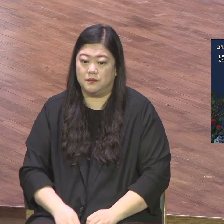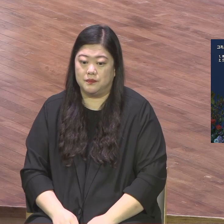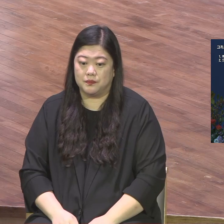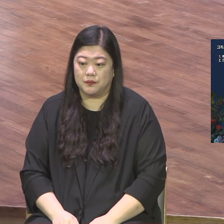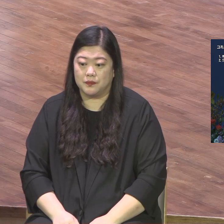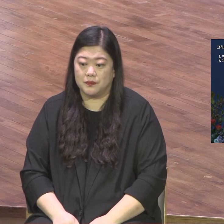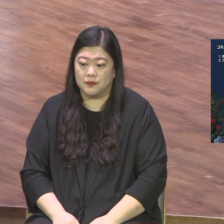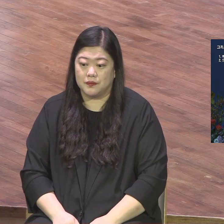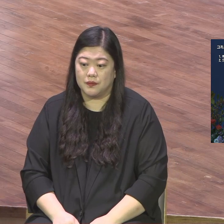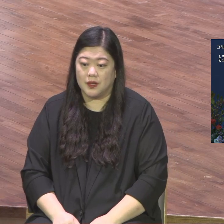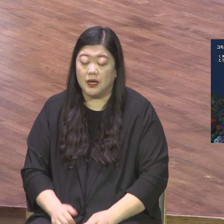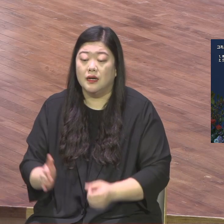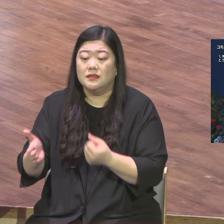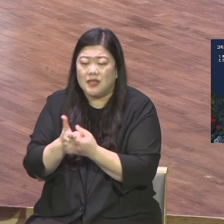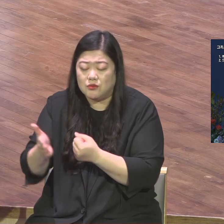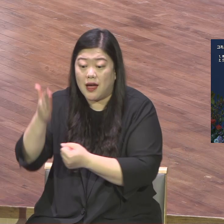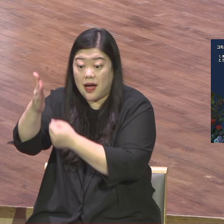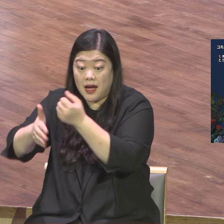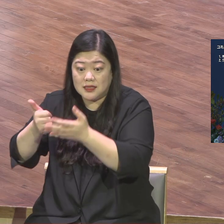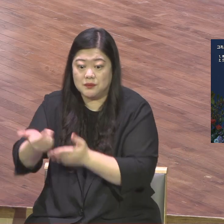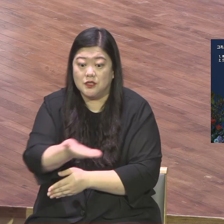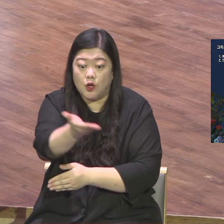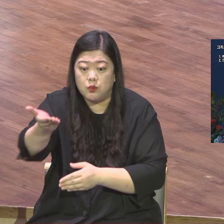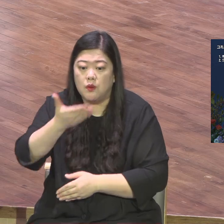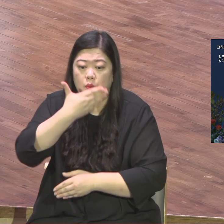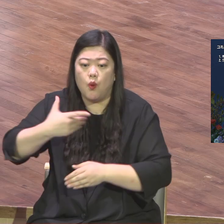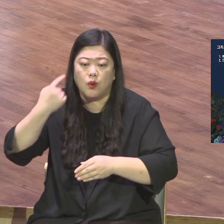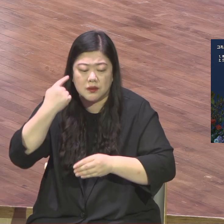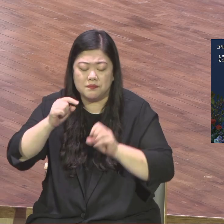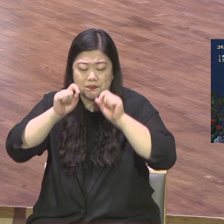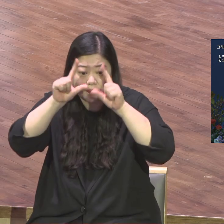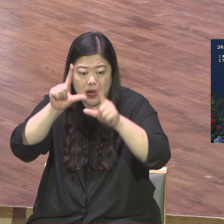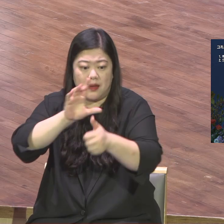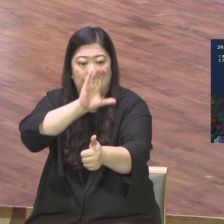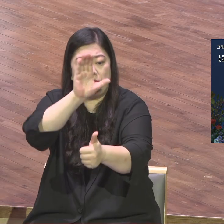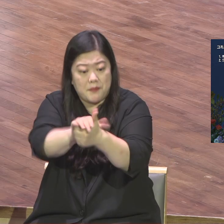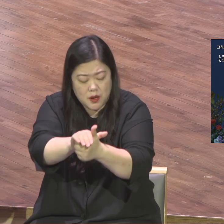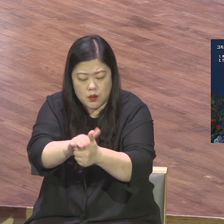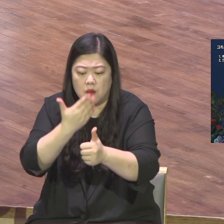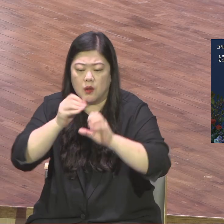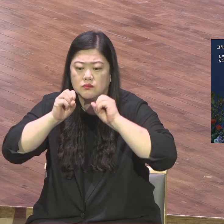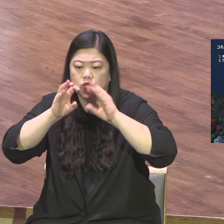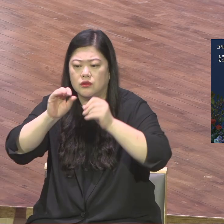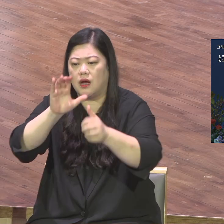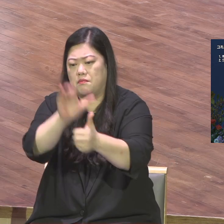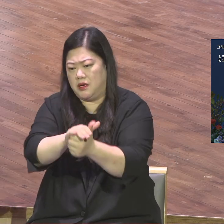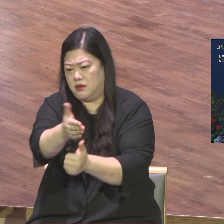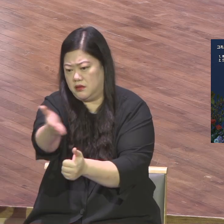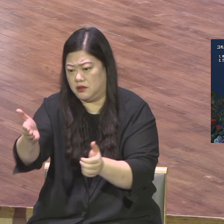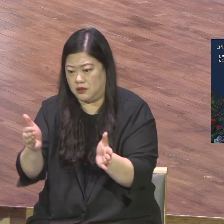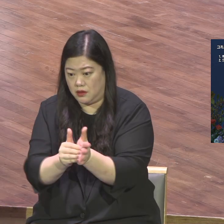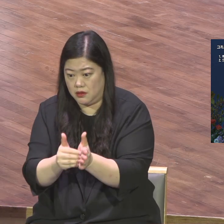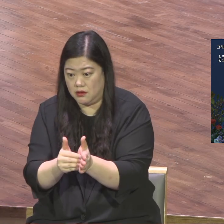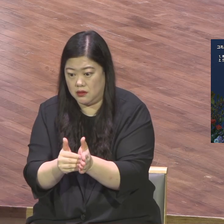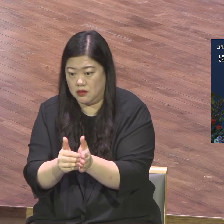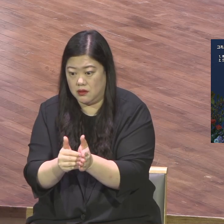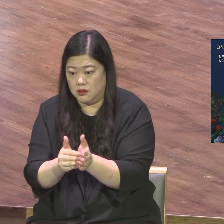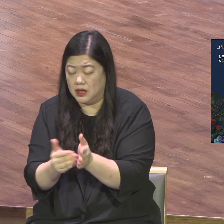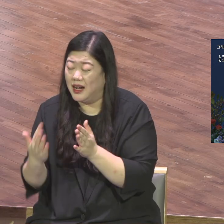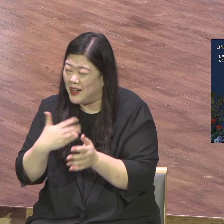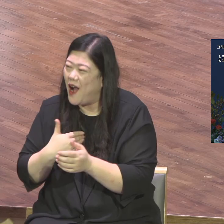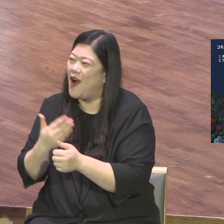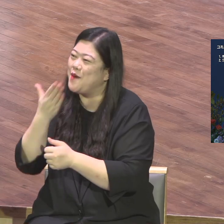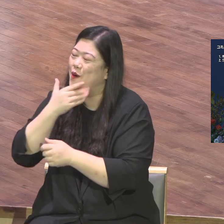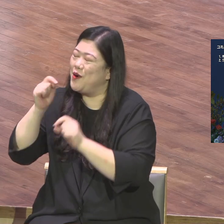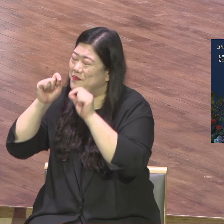시대적 복음운동의 주인공으로 부르셨다라는 영적 의식을 가지시기 바랍니다. 여러분이 가는 현장마다